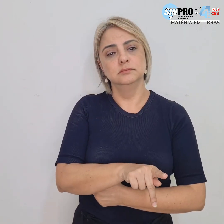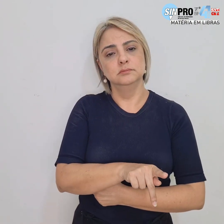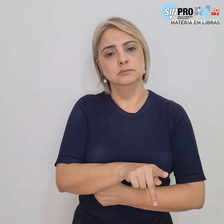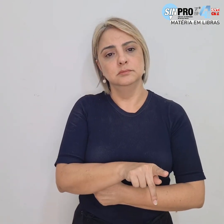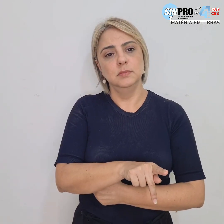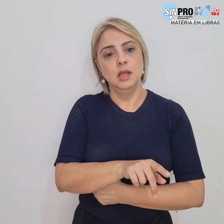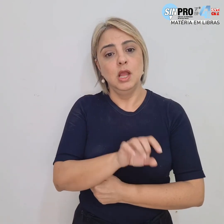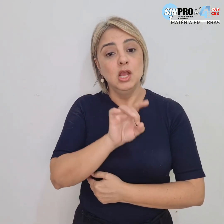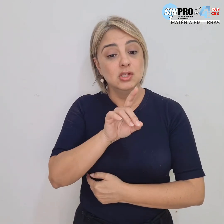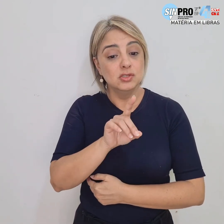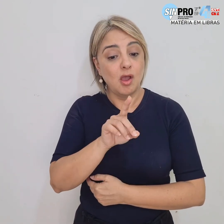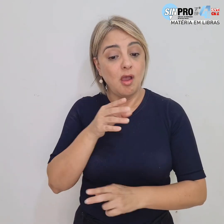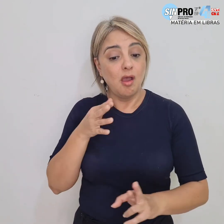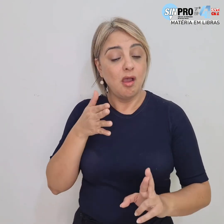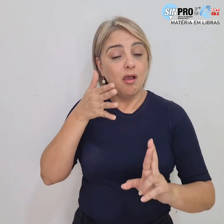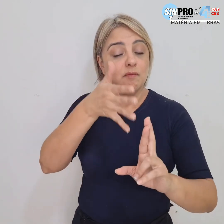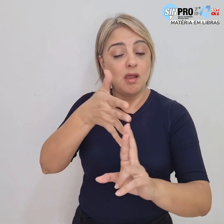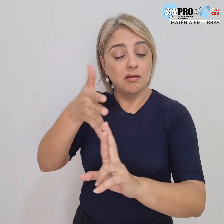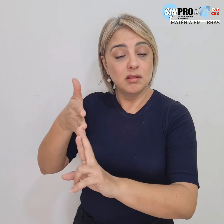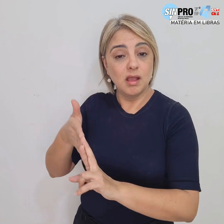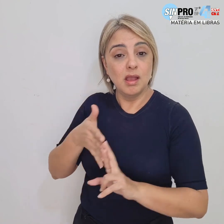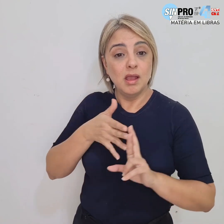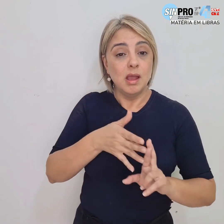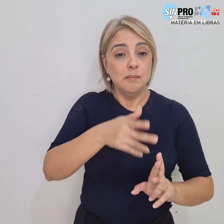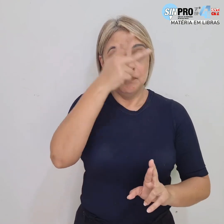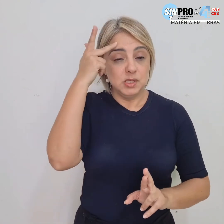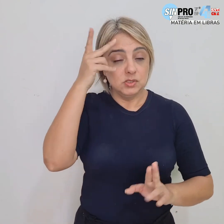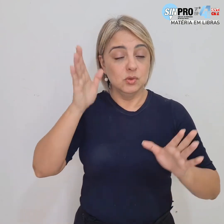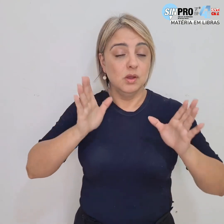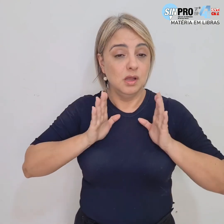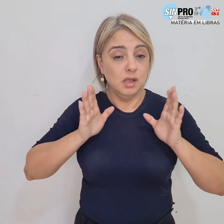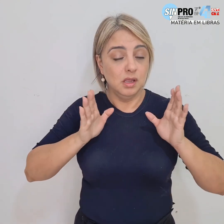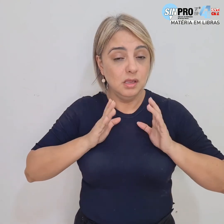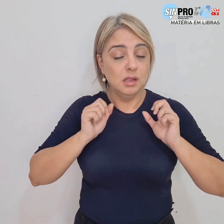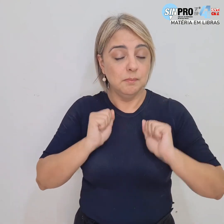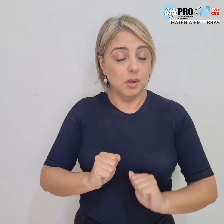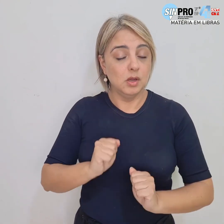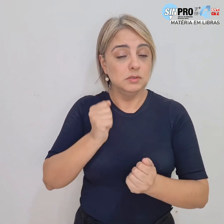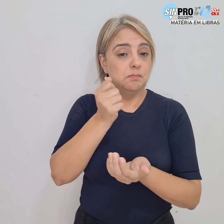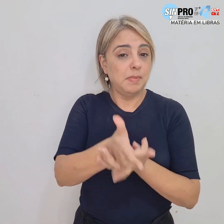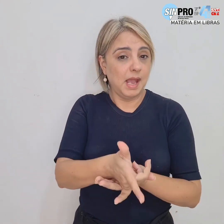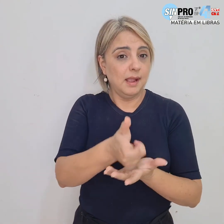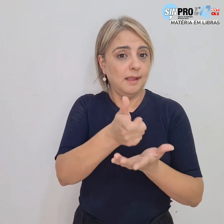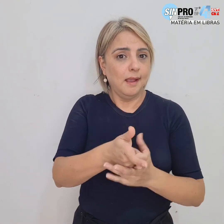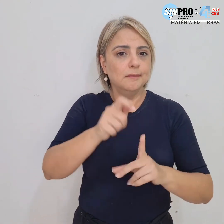dirigida somente a quem tem poder aquisitivo para pagar as mensalidades,